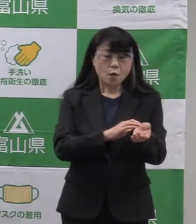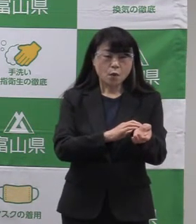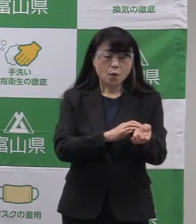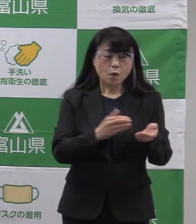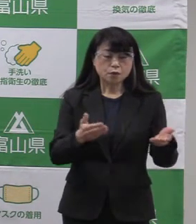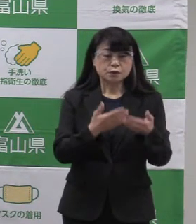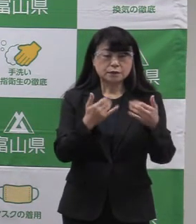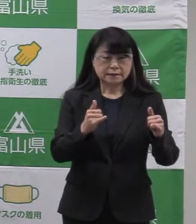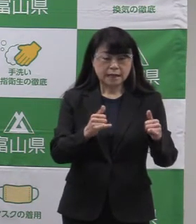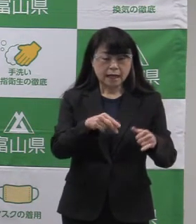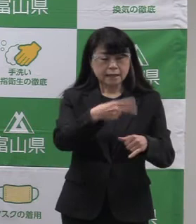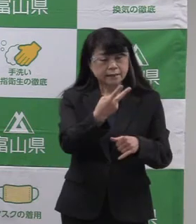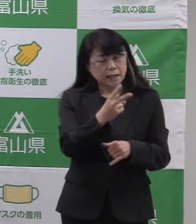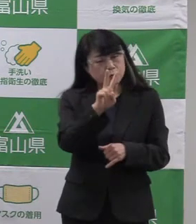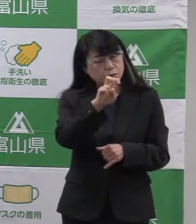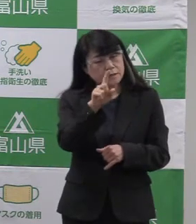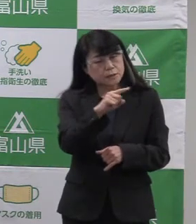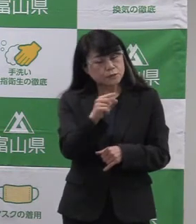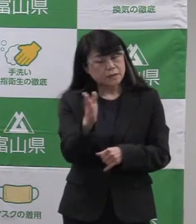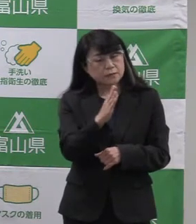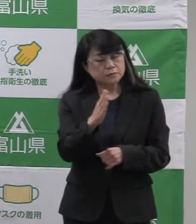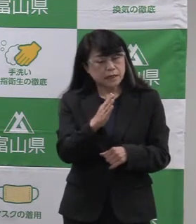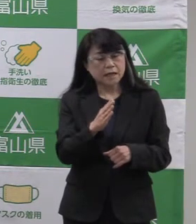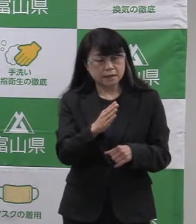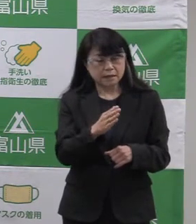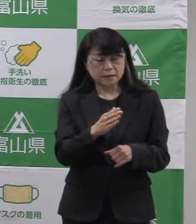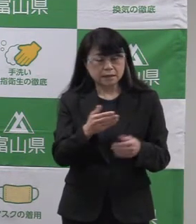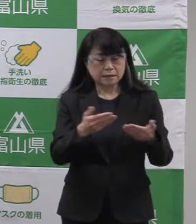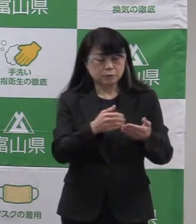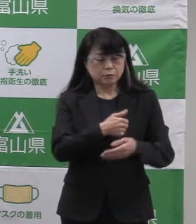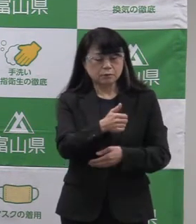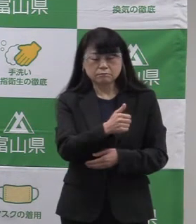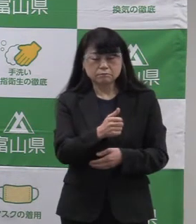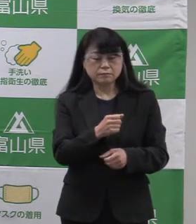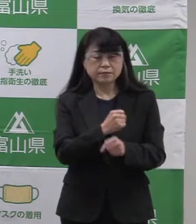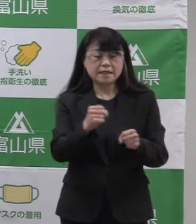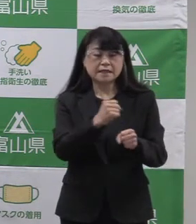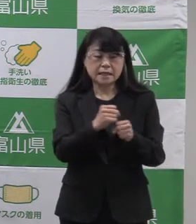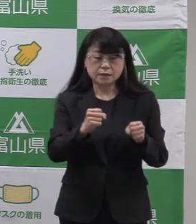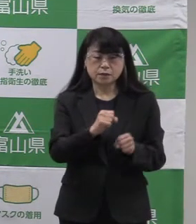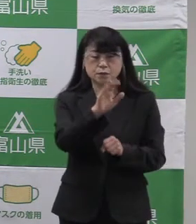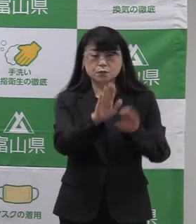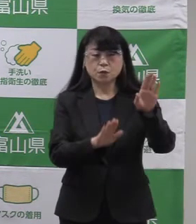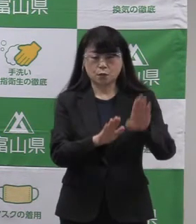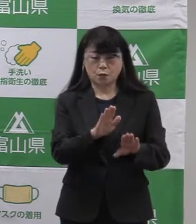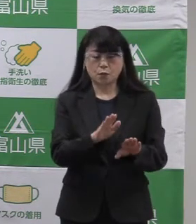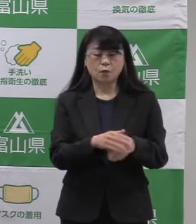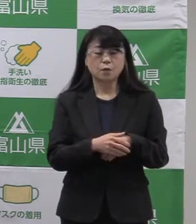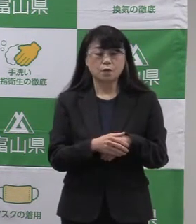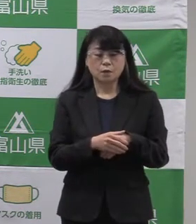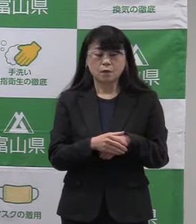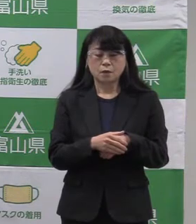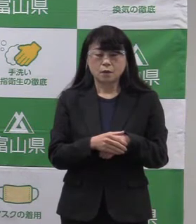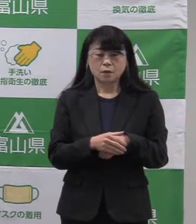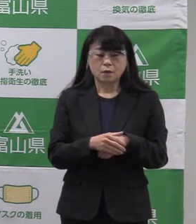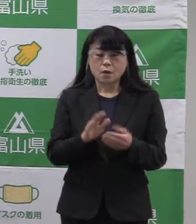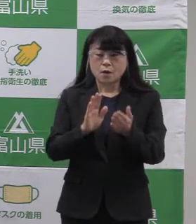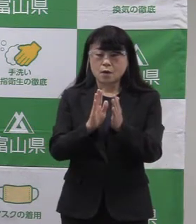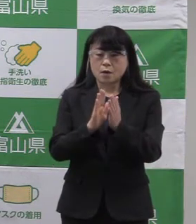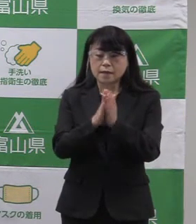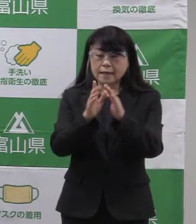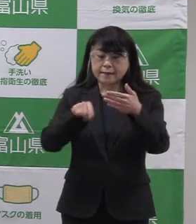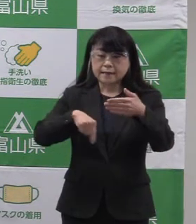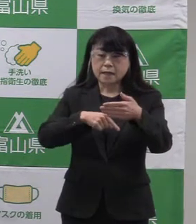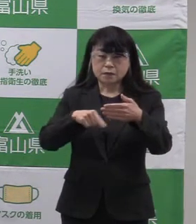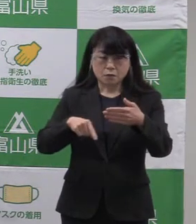りが出勤できない休職状態にあるということがありまして、県内の医療、特に拠